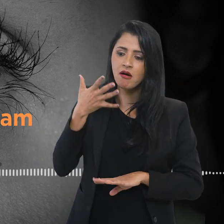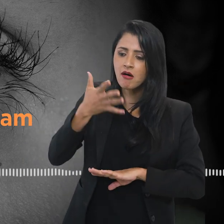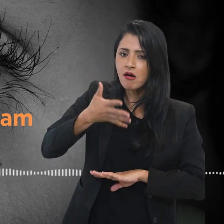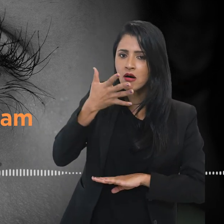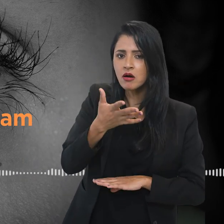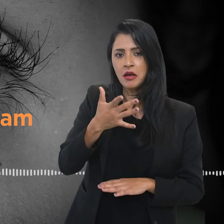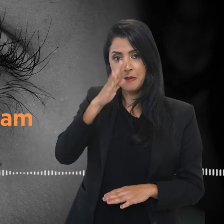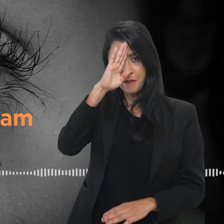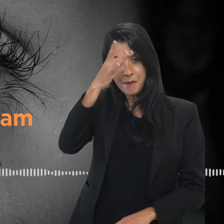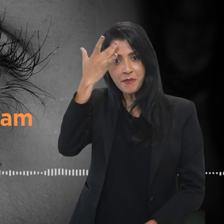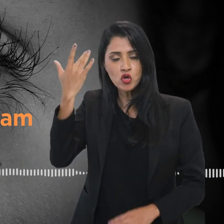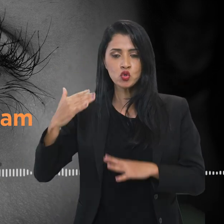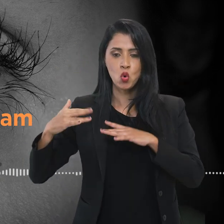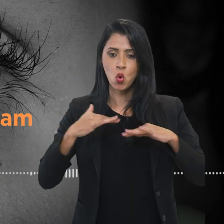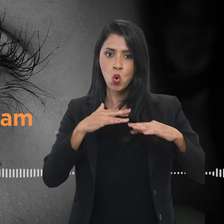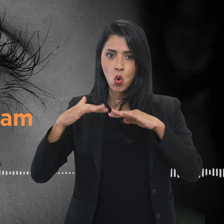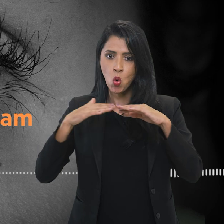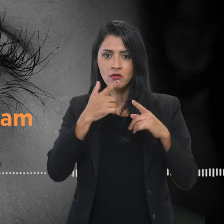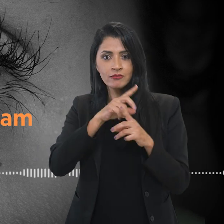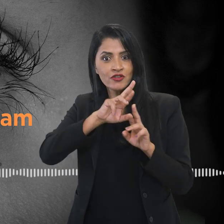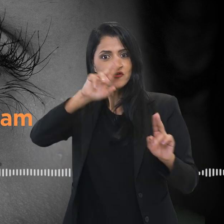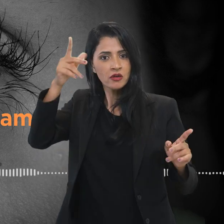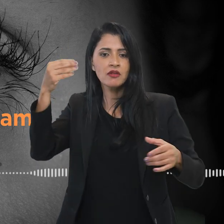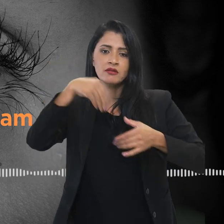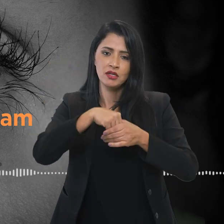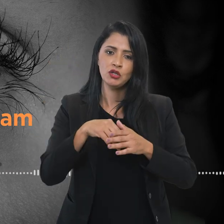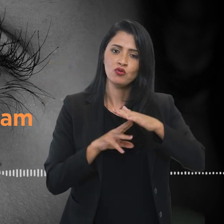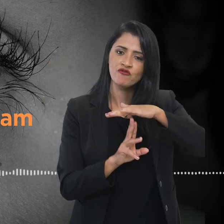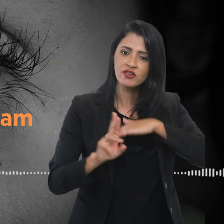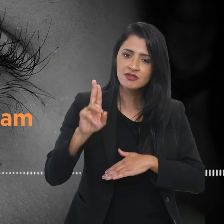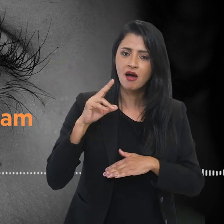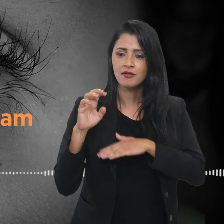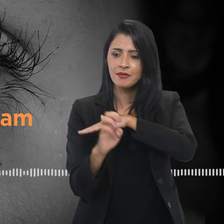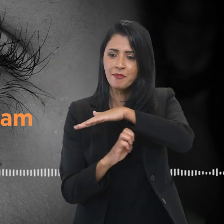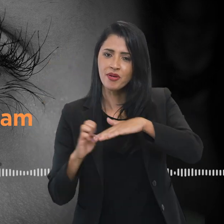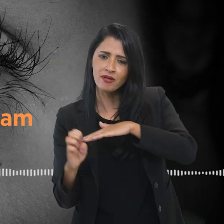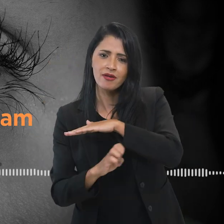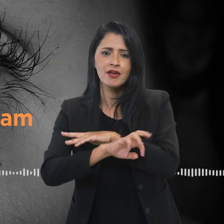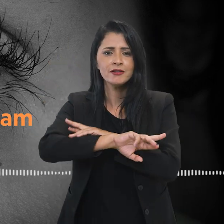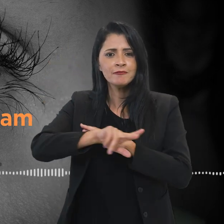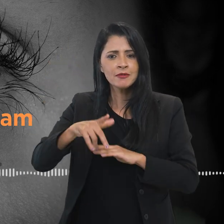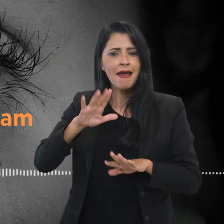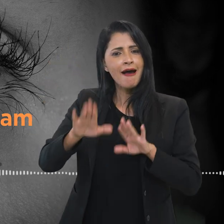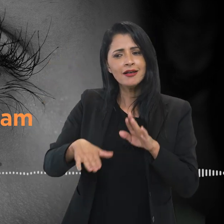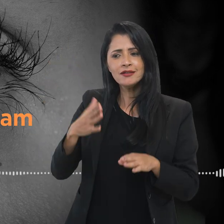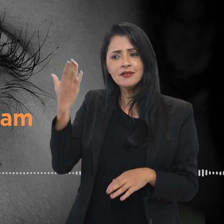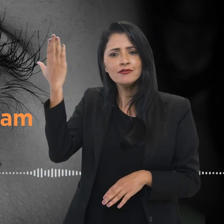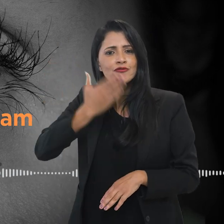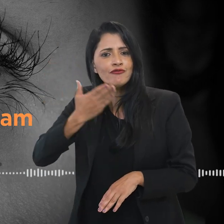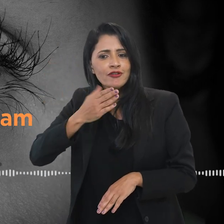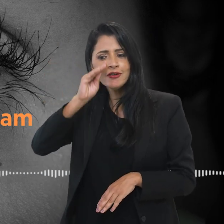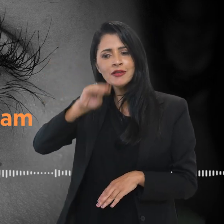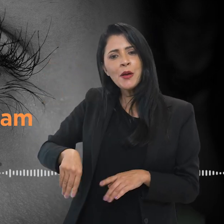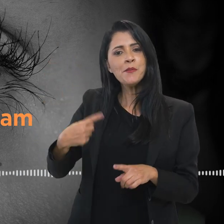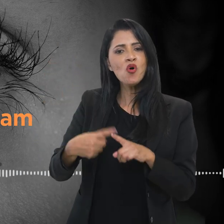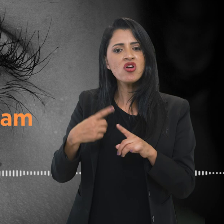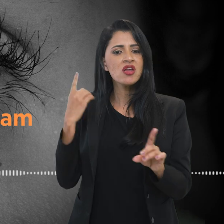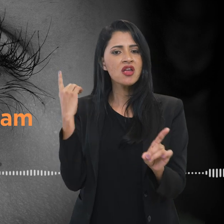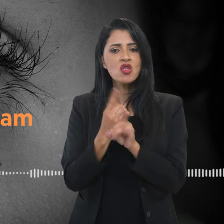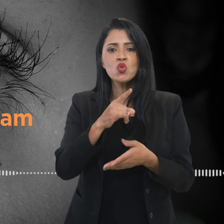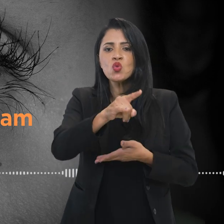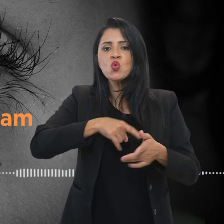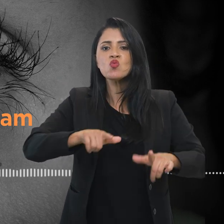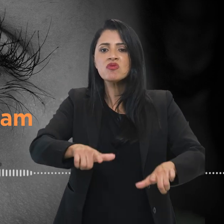discussão de abrir esse espaço para fala, né, principalmente de pessoas neurodivergentes que estão por aí nas universidades, em suas empresas, às